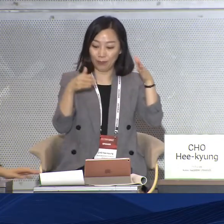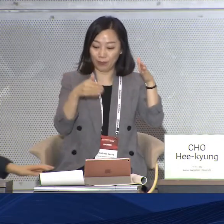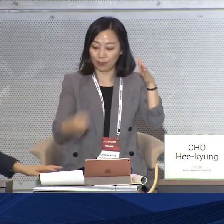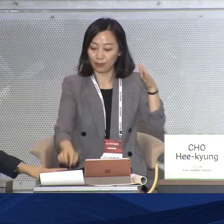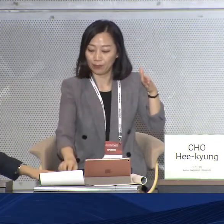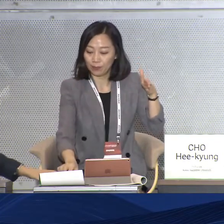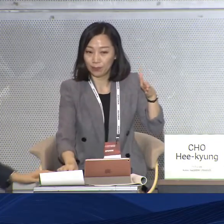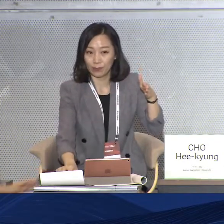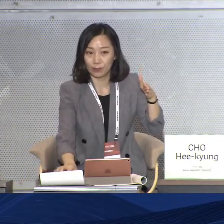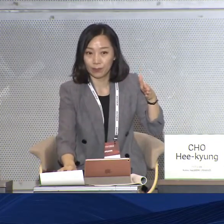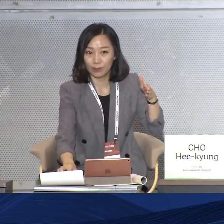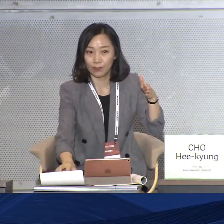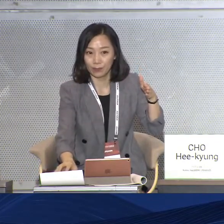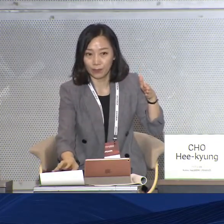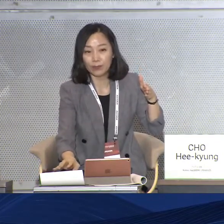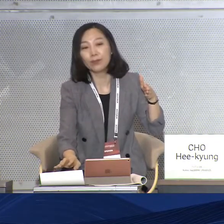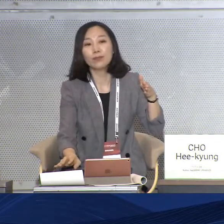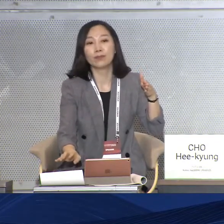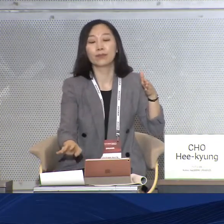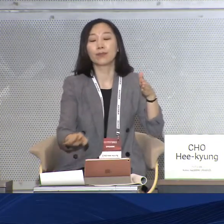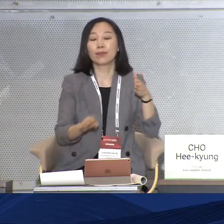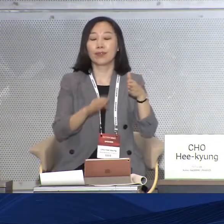수어통역